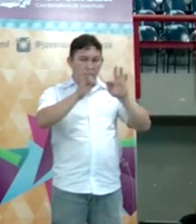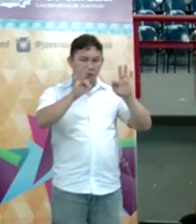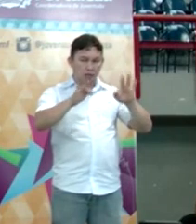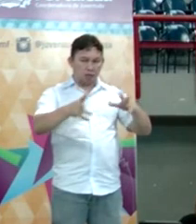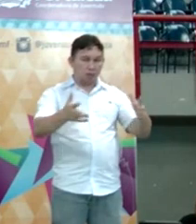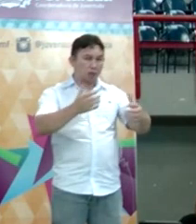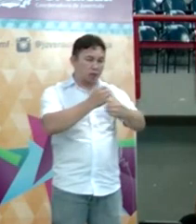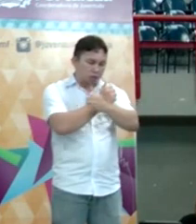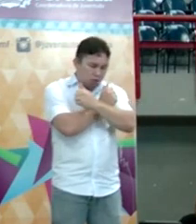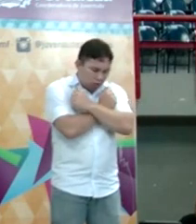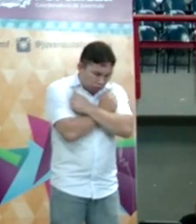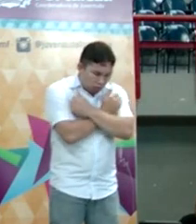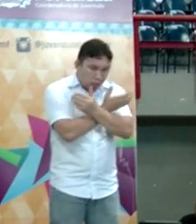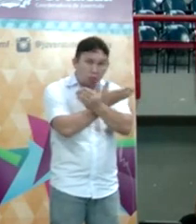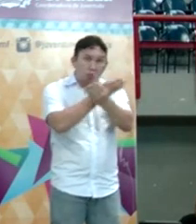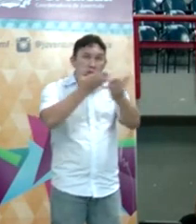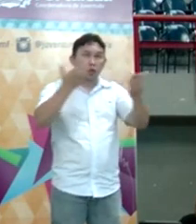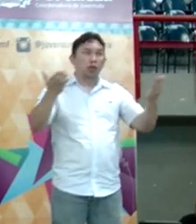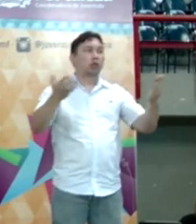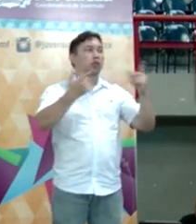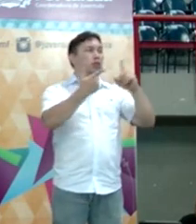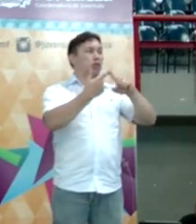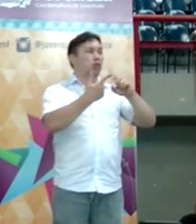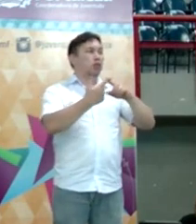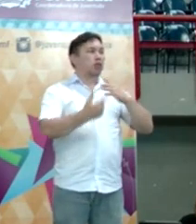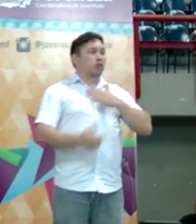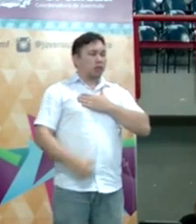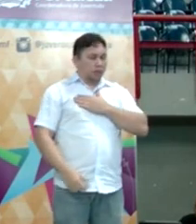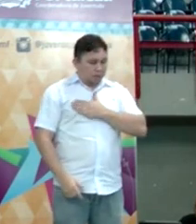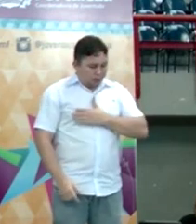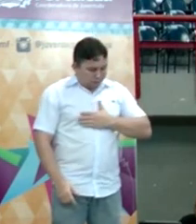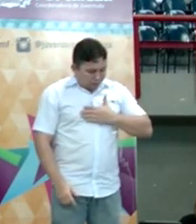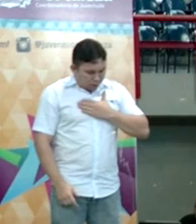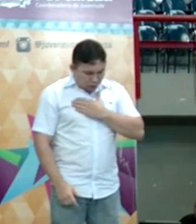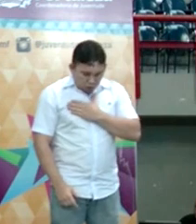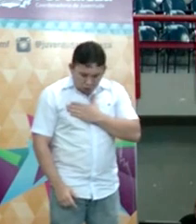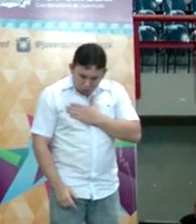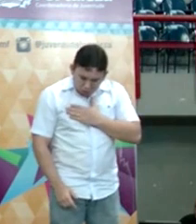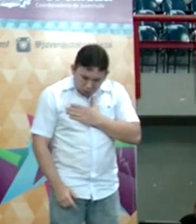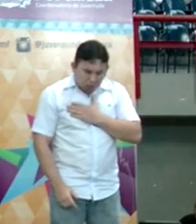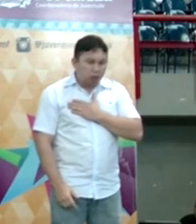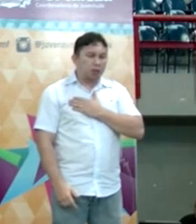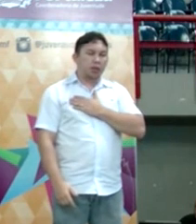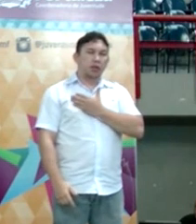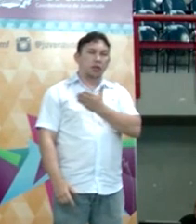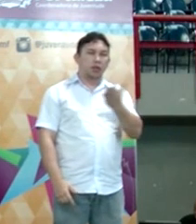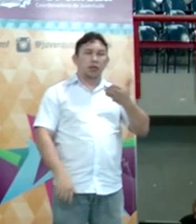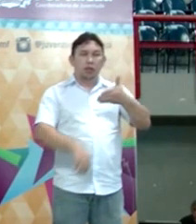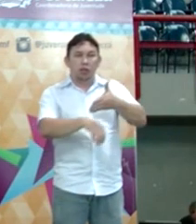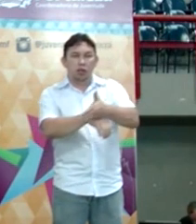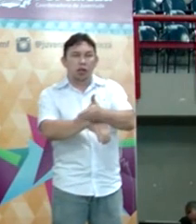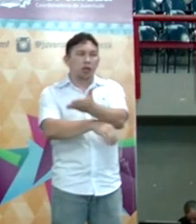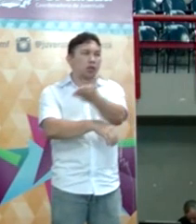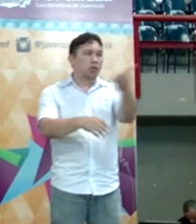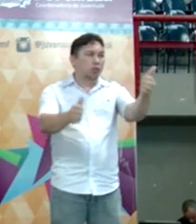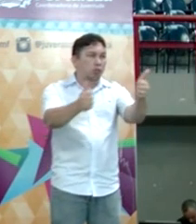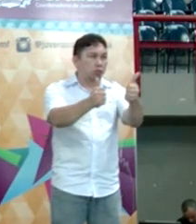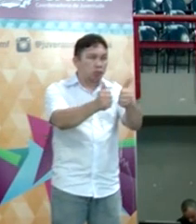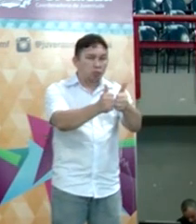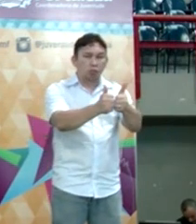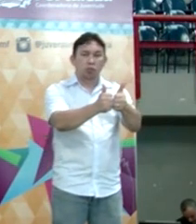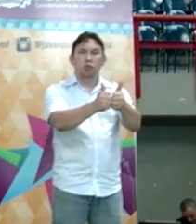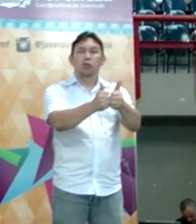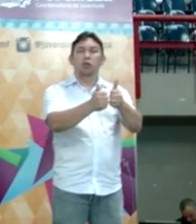grande abraço para vocês. Queria dizer que foi um prazer imenso participar. E mais ainda, né,